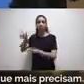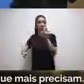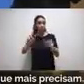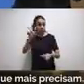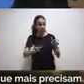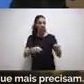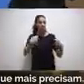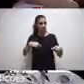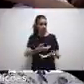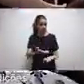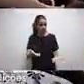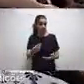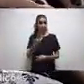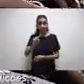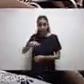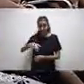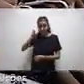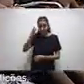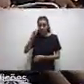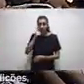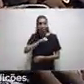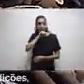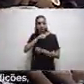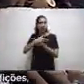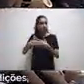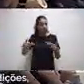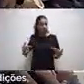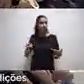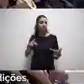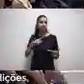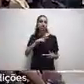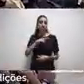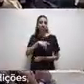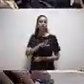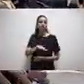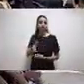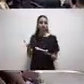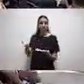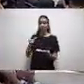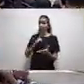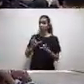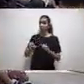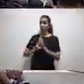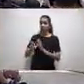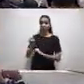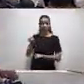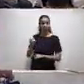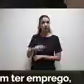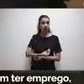aqueles que mais precisam. São mais de 3 mil mães com crianças nessas condições, aqui está uma